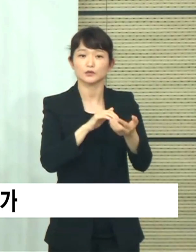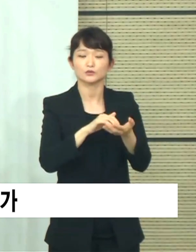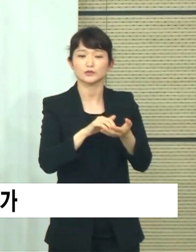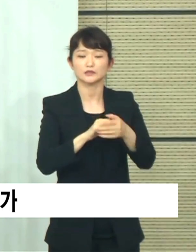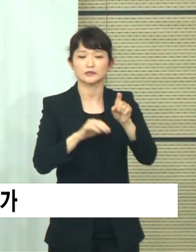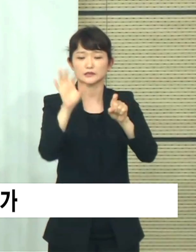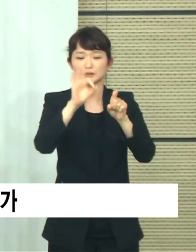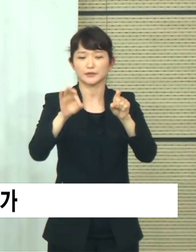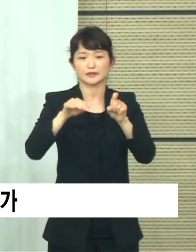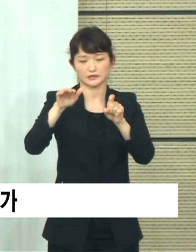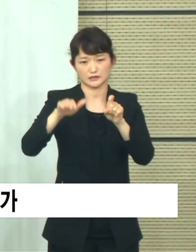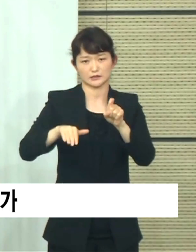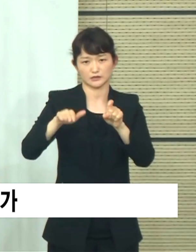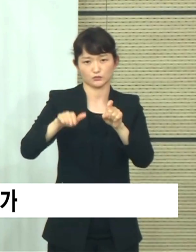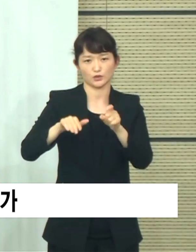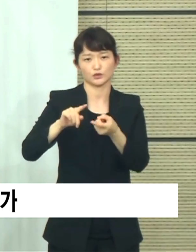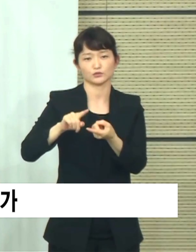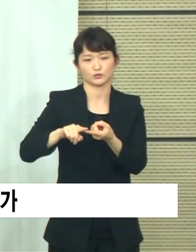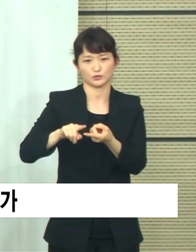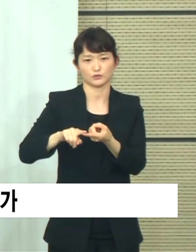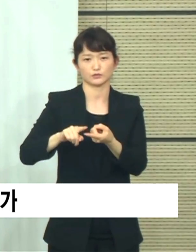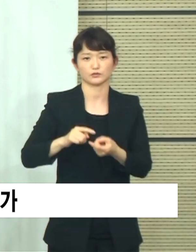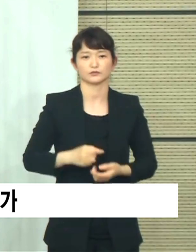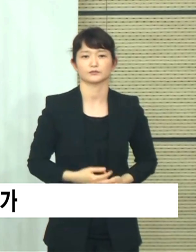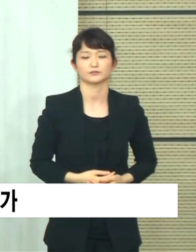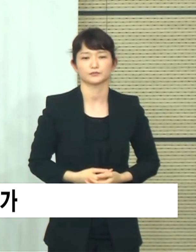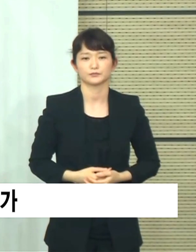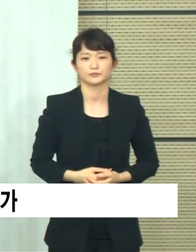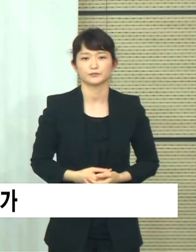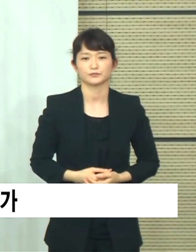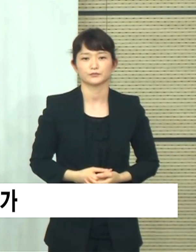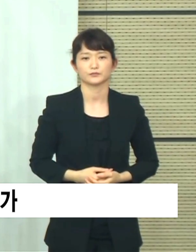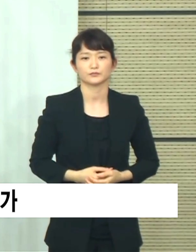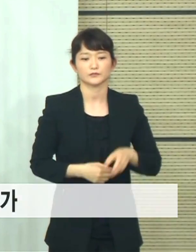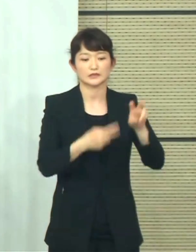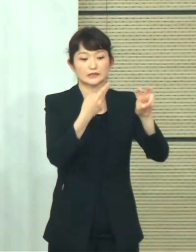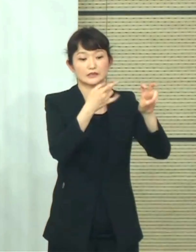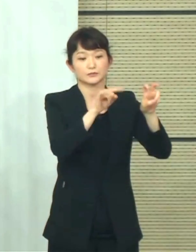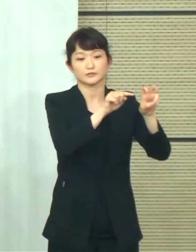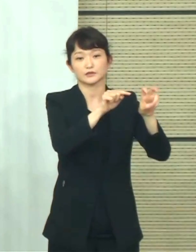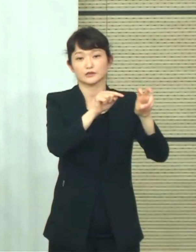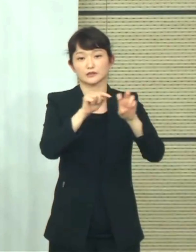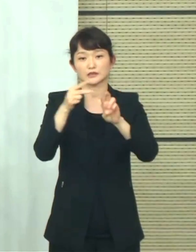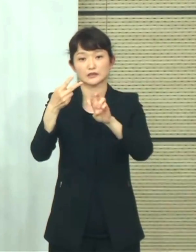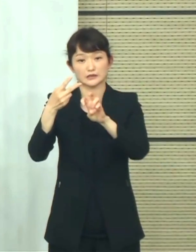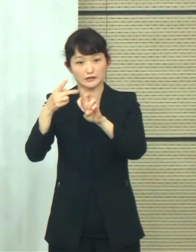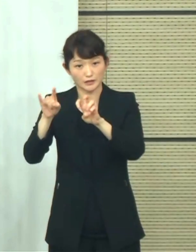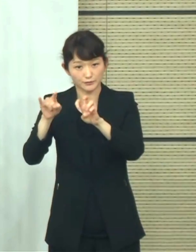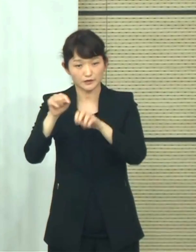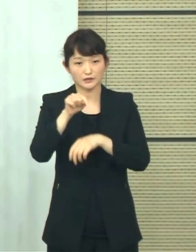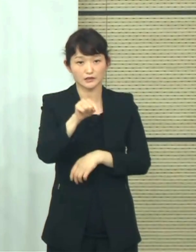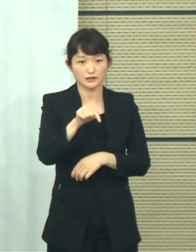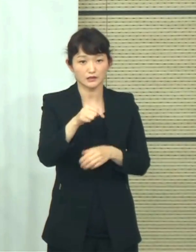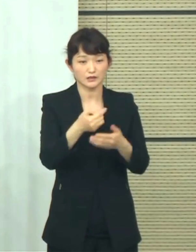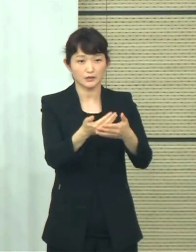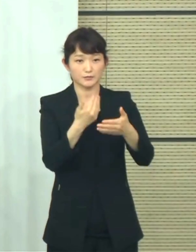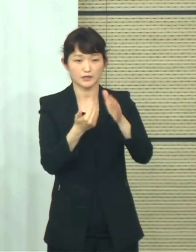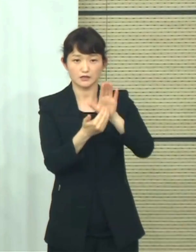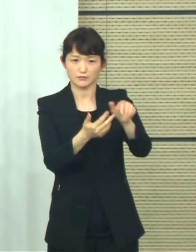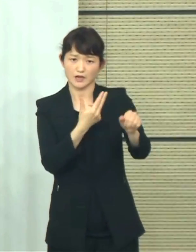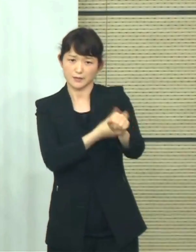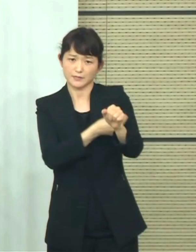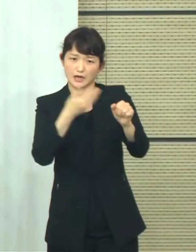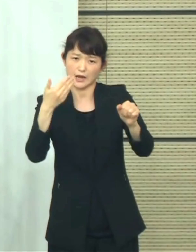10% 이하 수준에서 유지되고 있습니다. 반면 20대와 30대를 필두로 예방접종을 받지